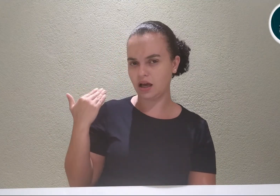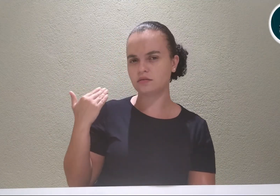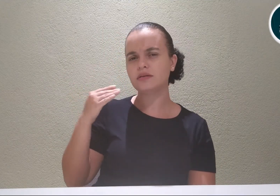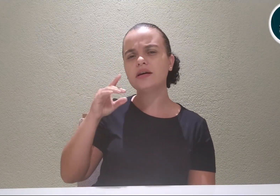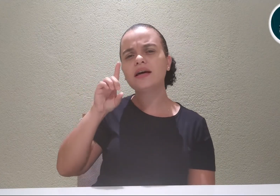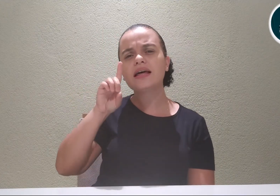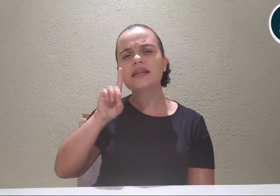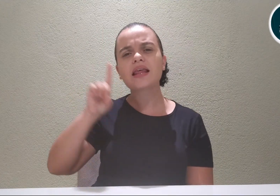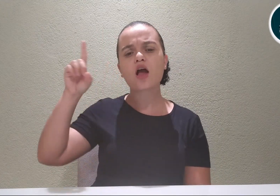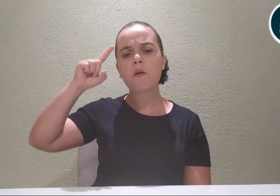de Deus.